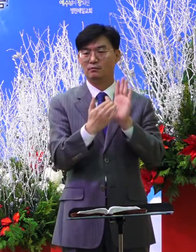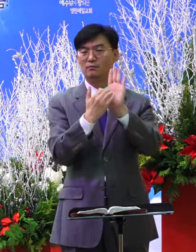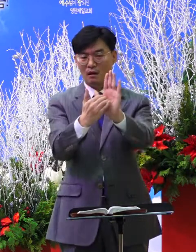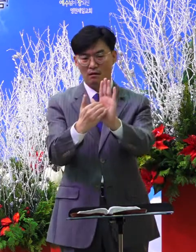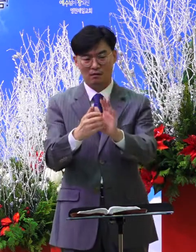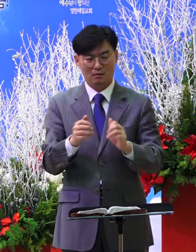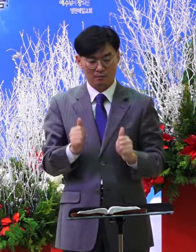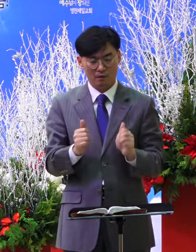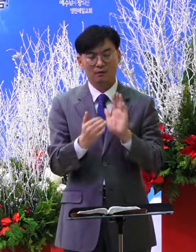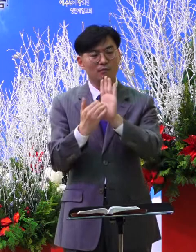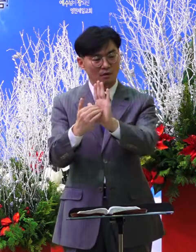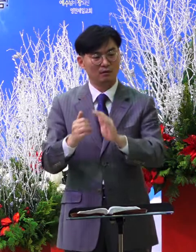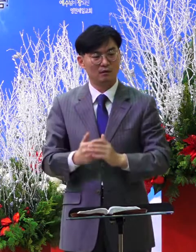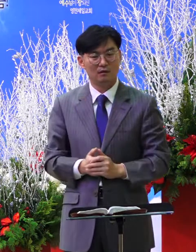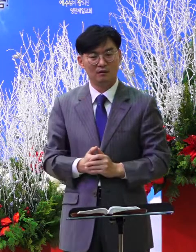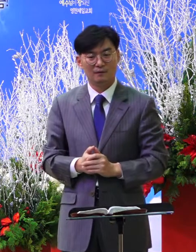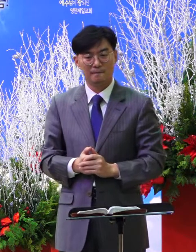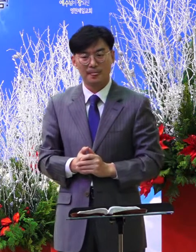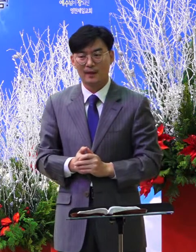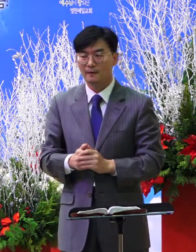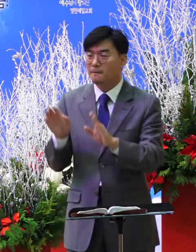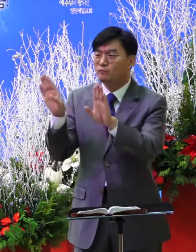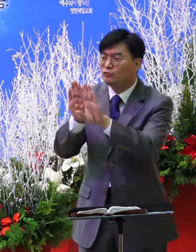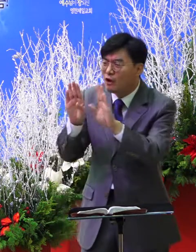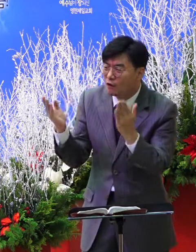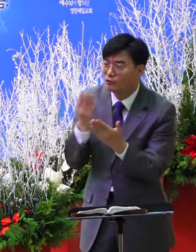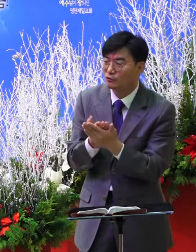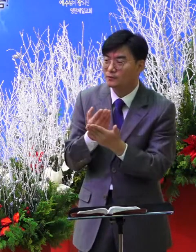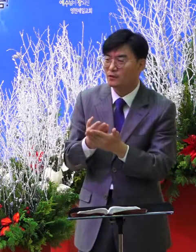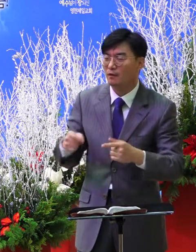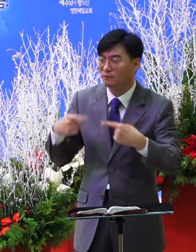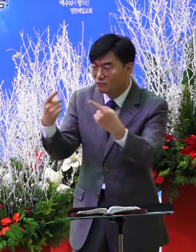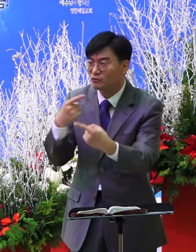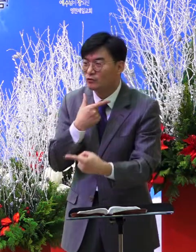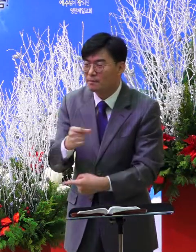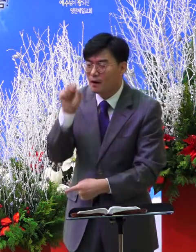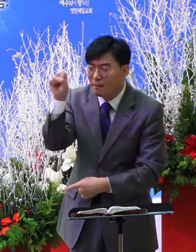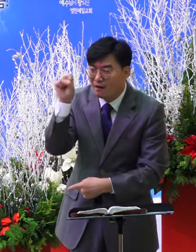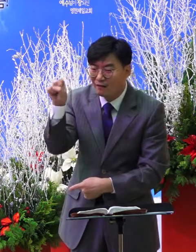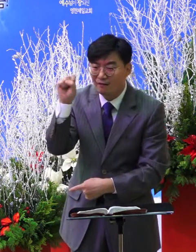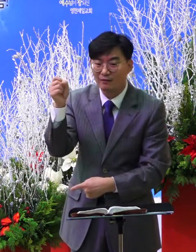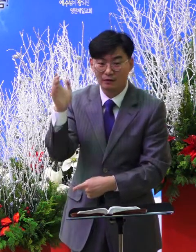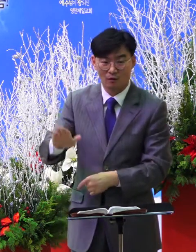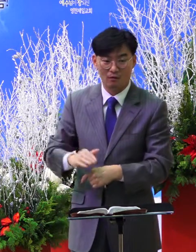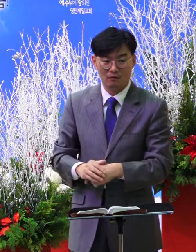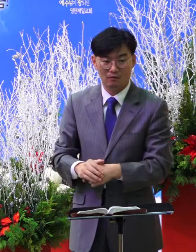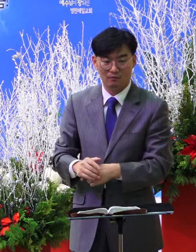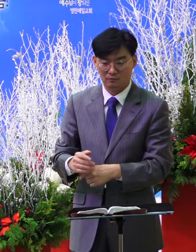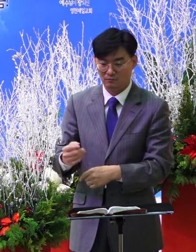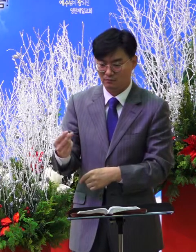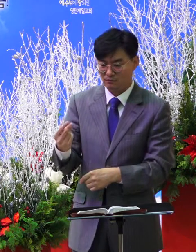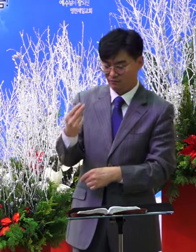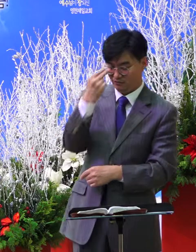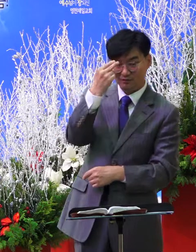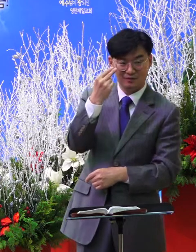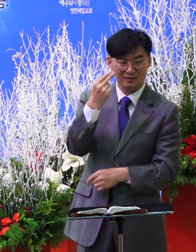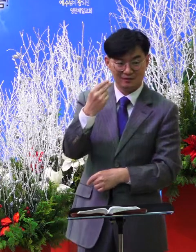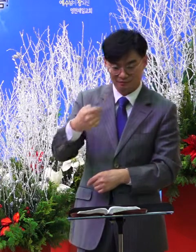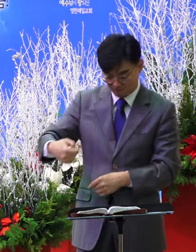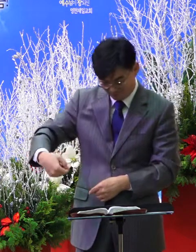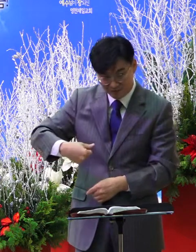주여 문을 열어주소서 문을 열어주소서 이렇게 정말 목 놓아 어쩌면